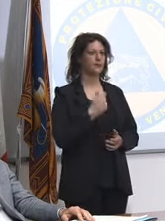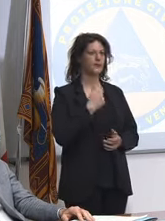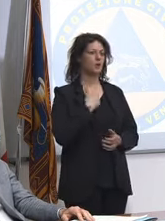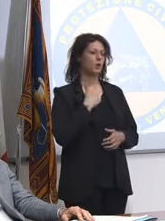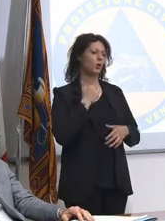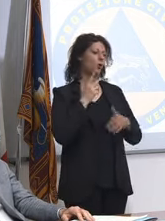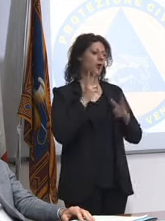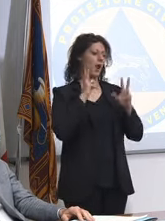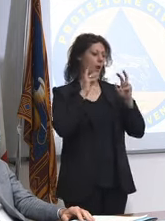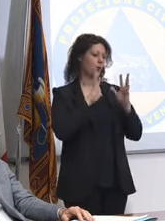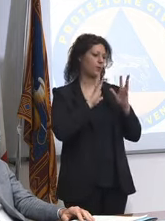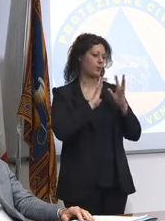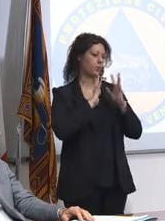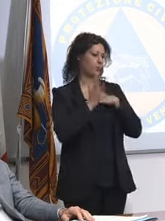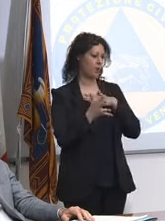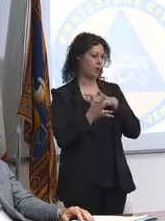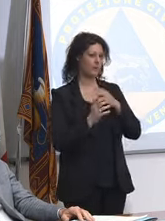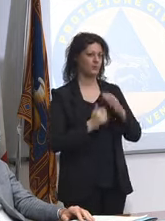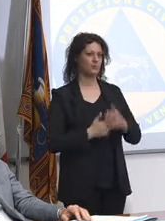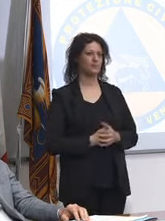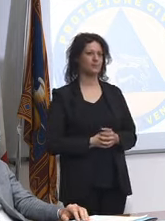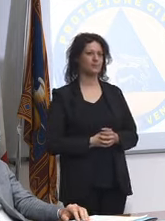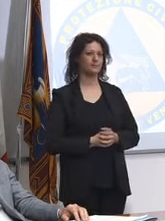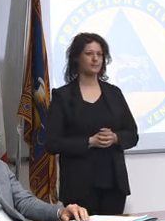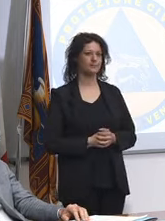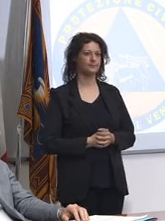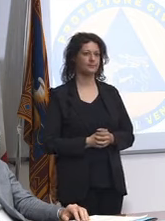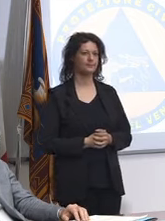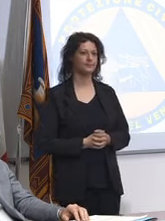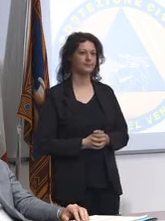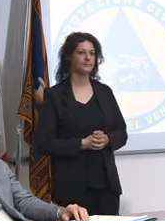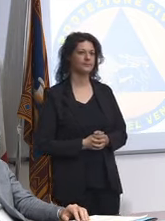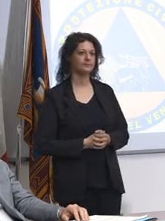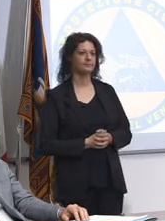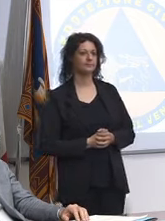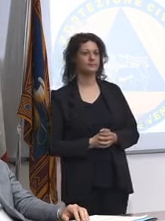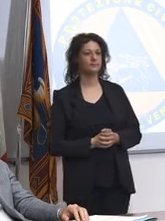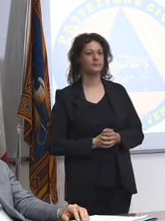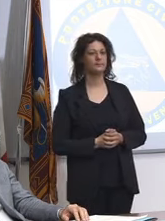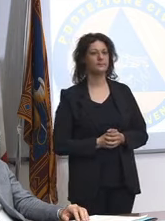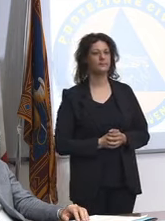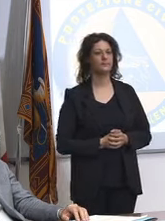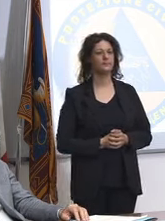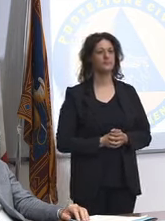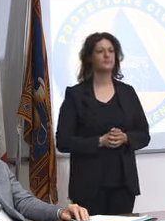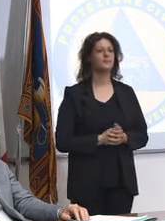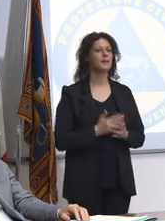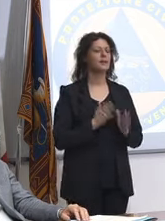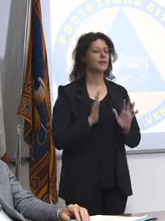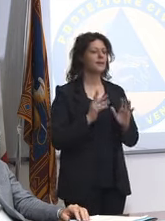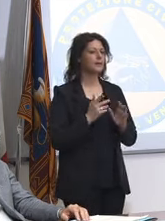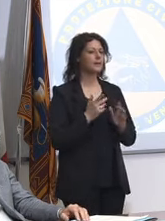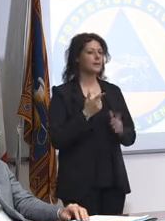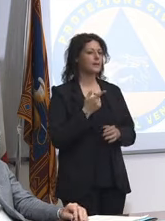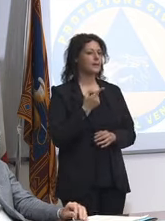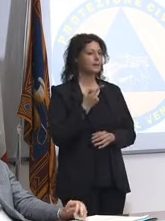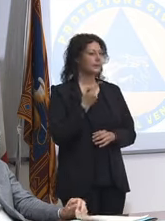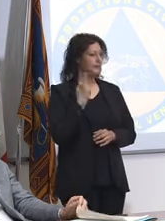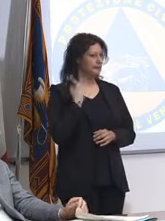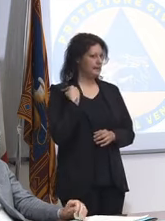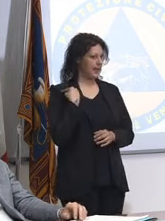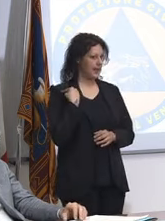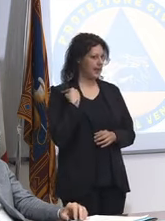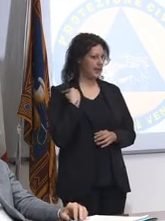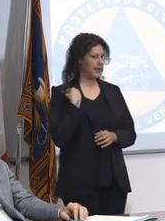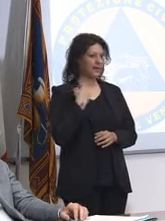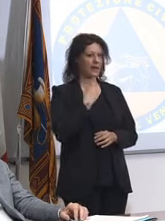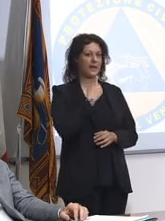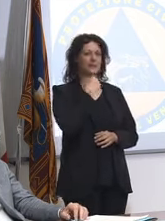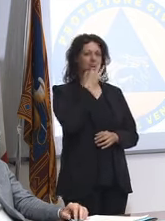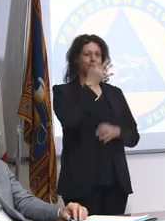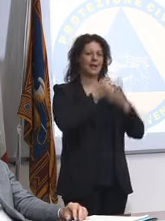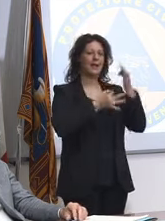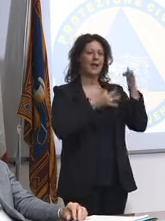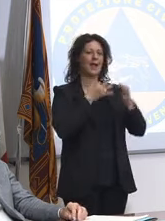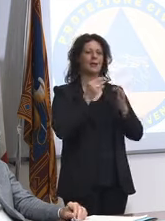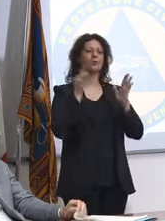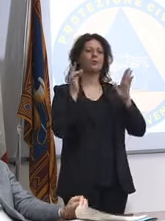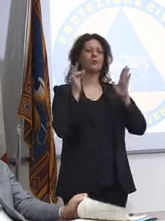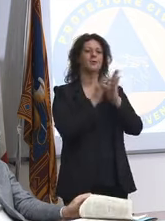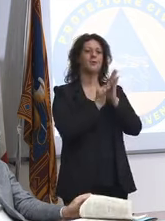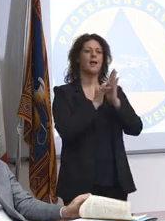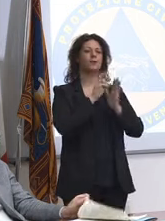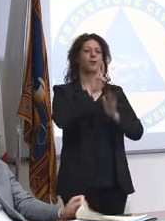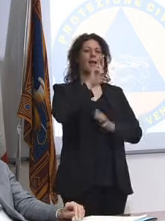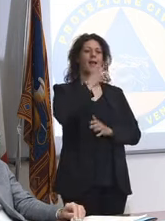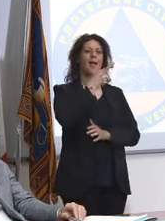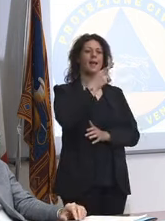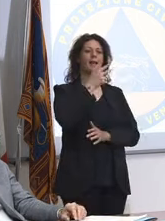volevo un piccolo dettaglio tecnico. Ieri ci ha parlato dell'RT e